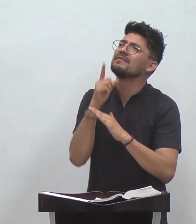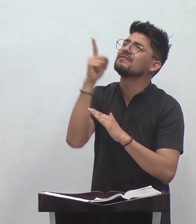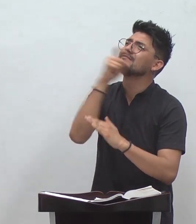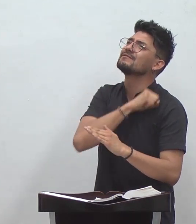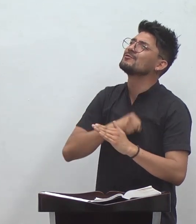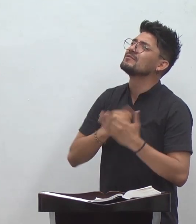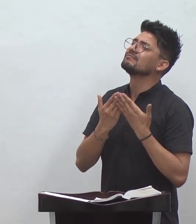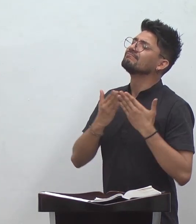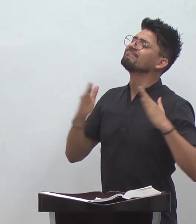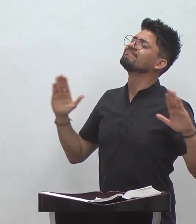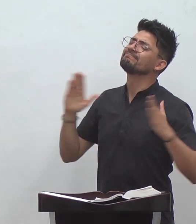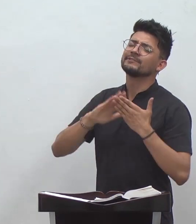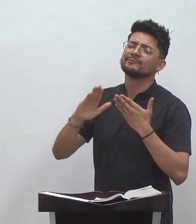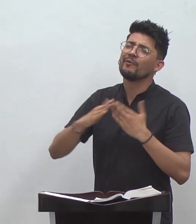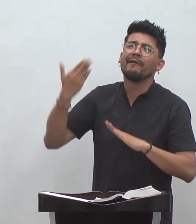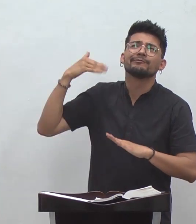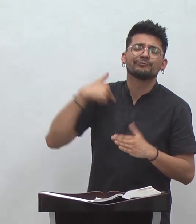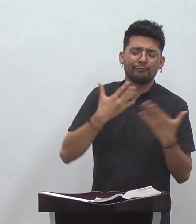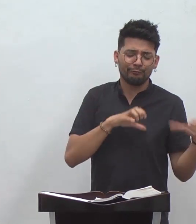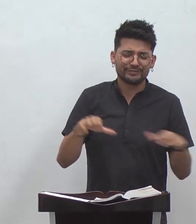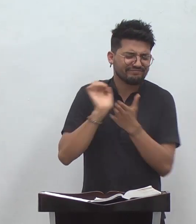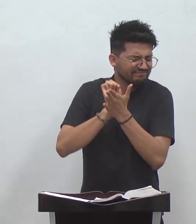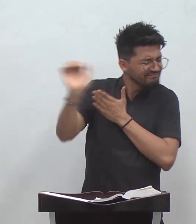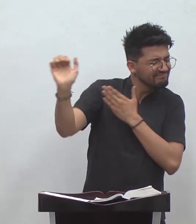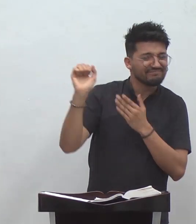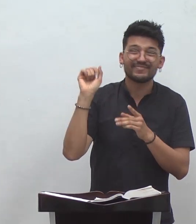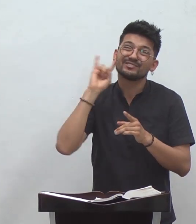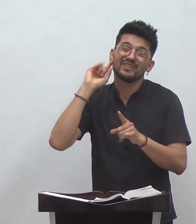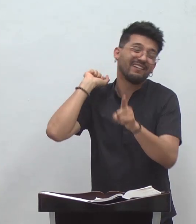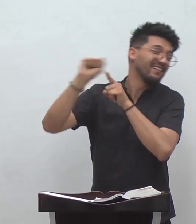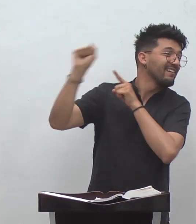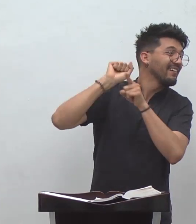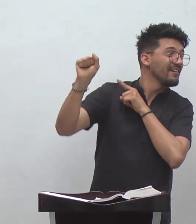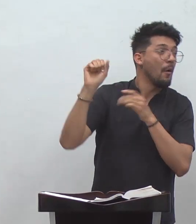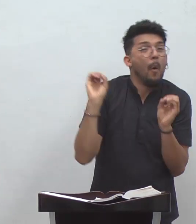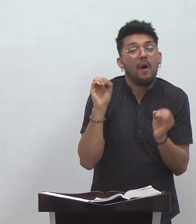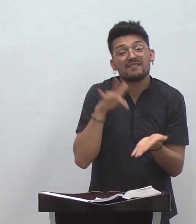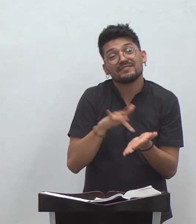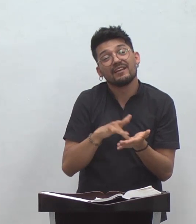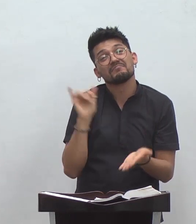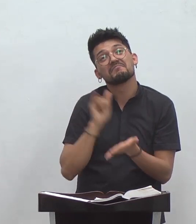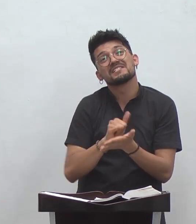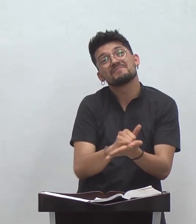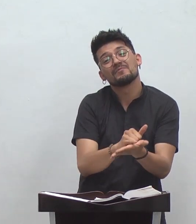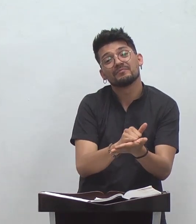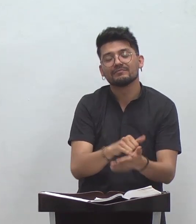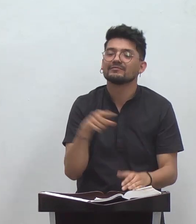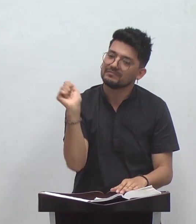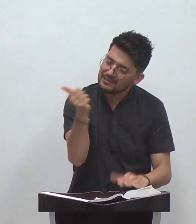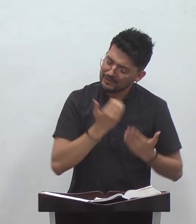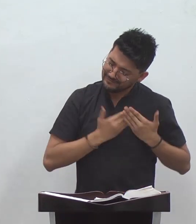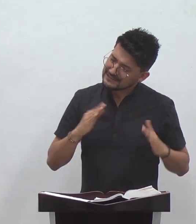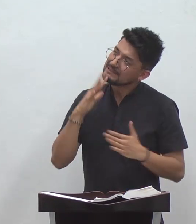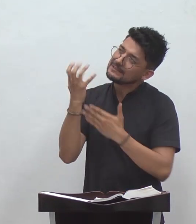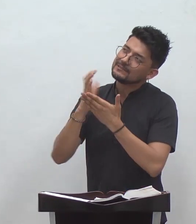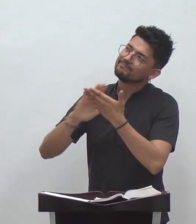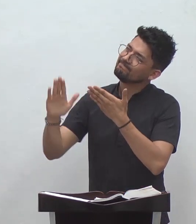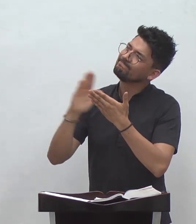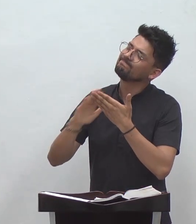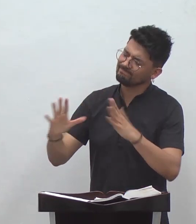Y mientras oramos, pídale al Espíritu Santo de Dios que le llene. Y si usted ha rechazado ese llamado, pídale perdón al Señor. Y es tiempo